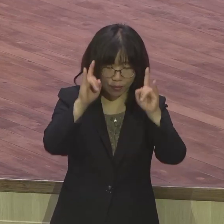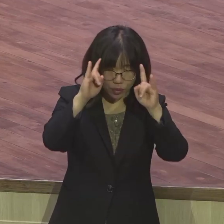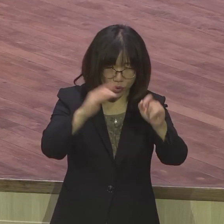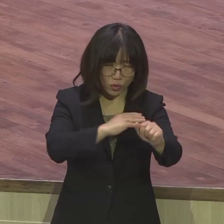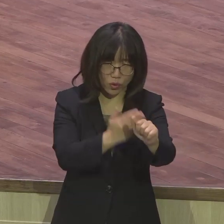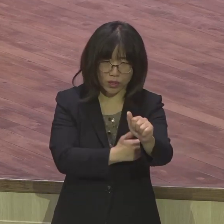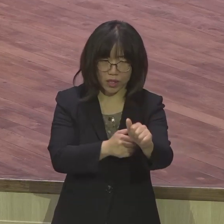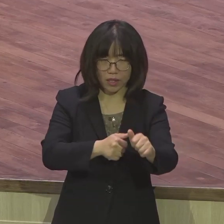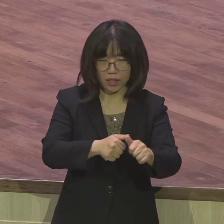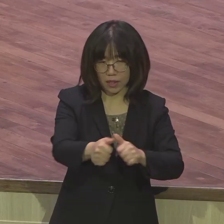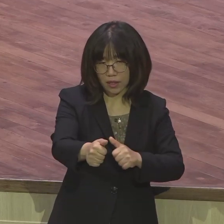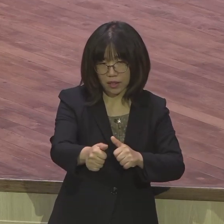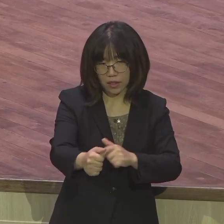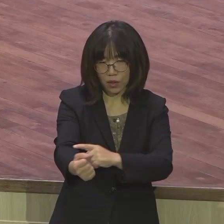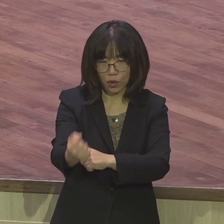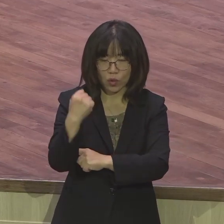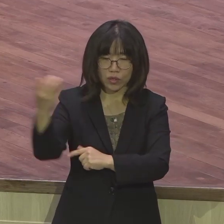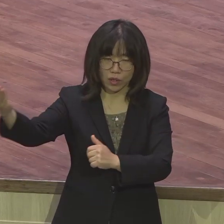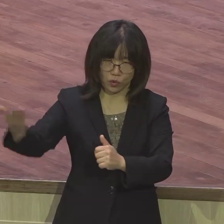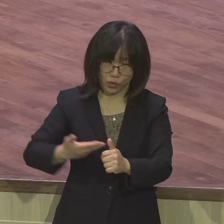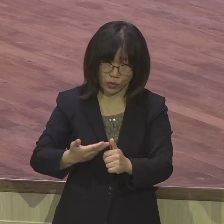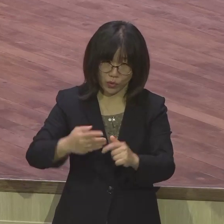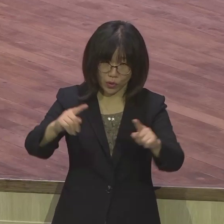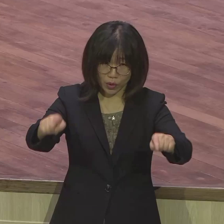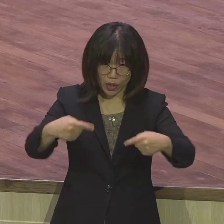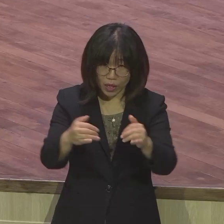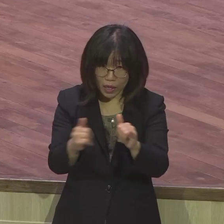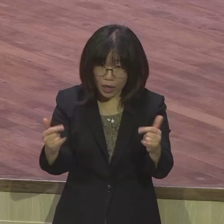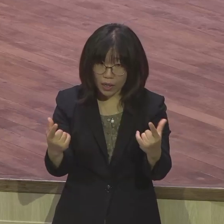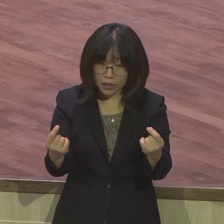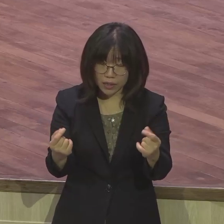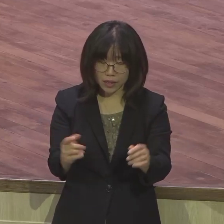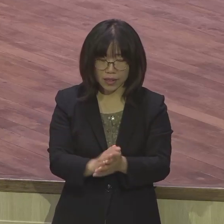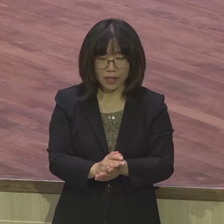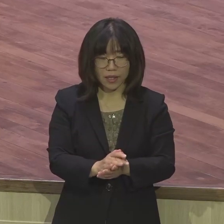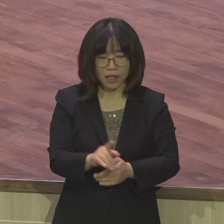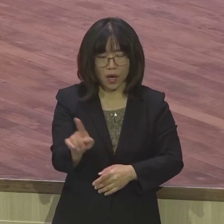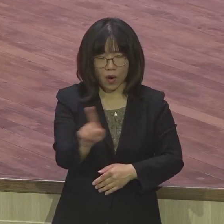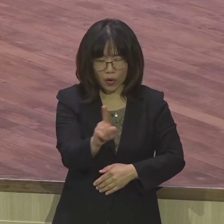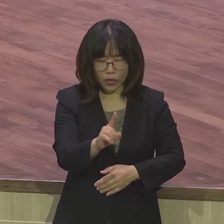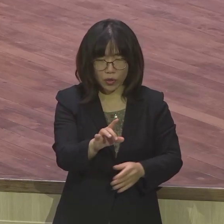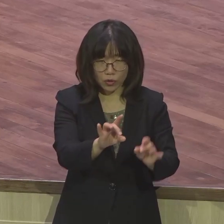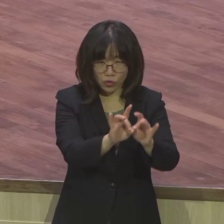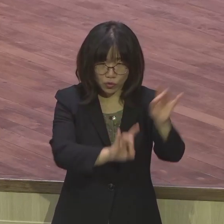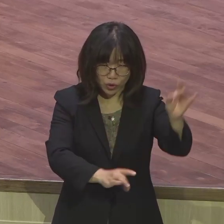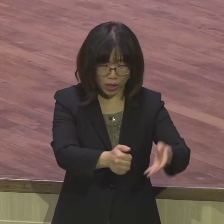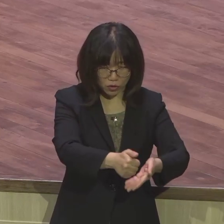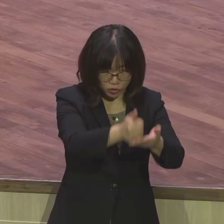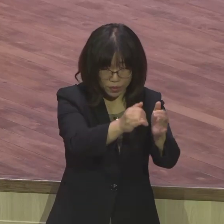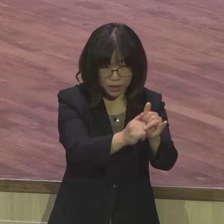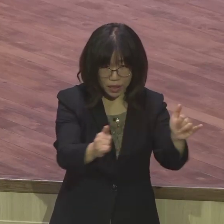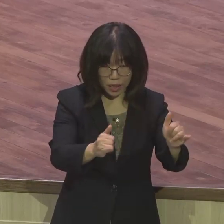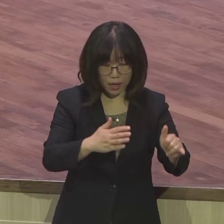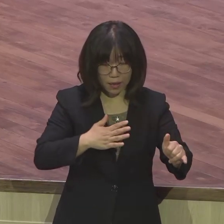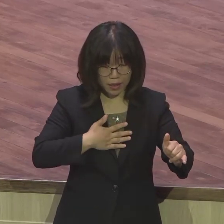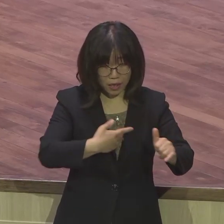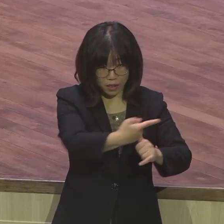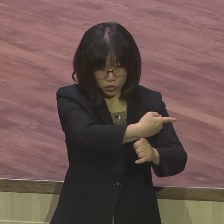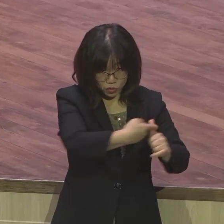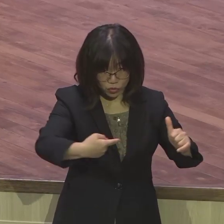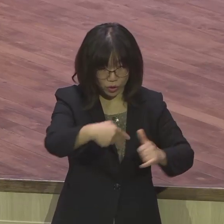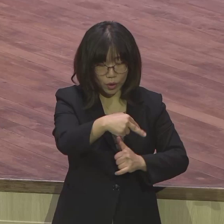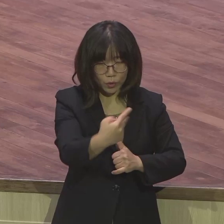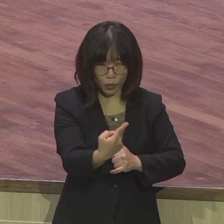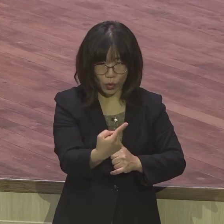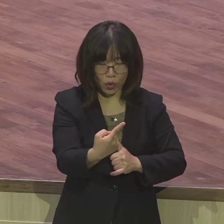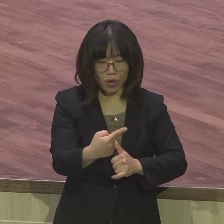되겠거든요. 엘리야처럼 어떤 이세벨이 아왕이 바알 신자가 선지자가 죽음이 온다 할지라도 그것을